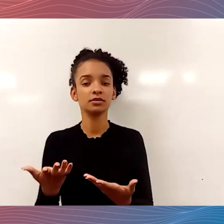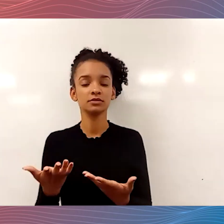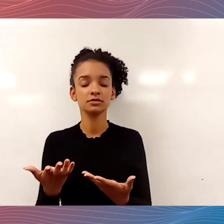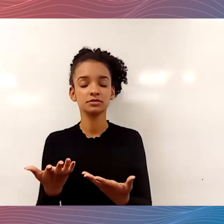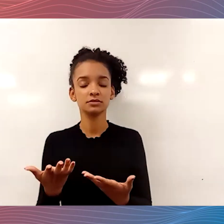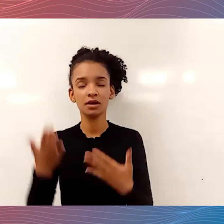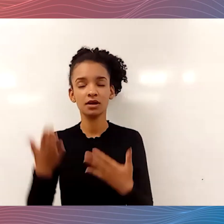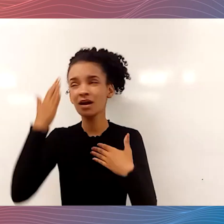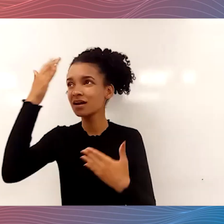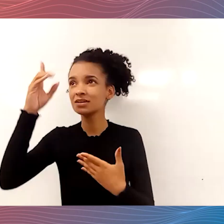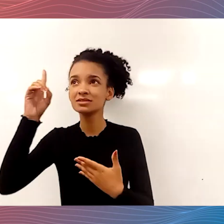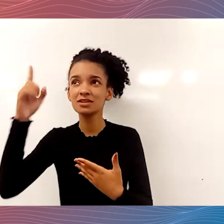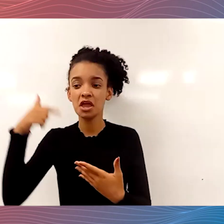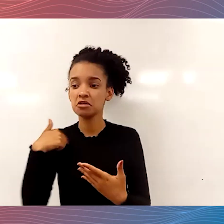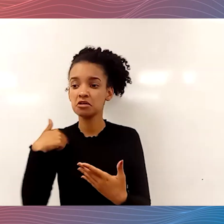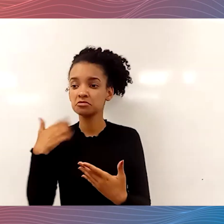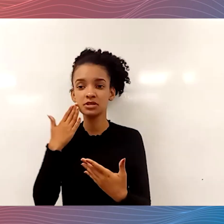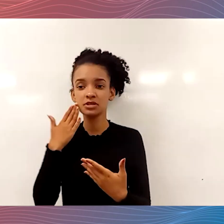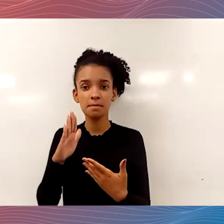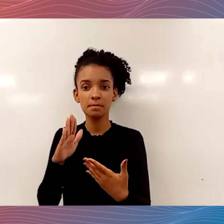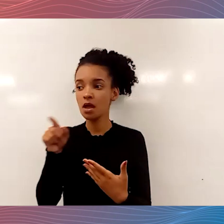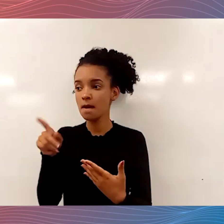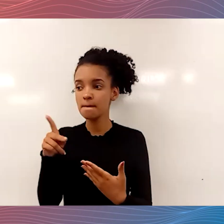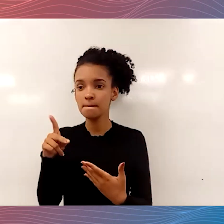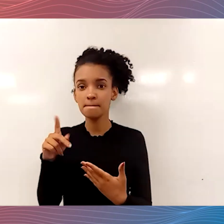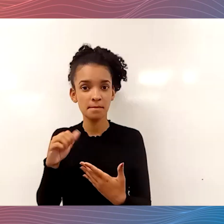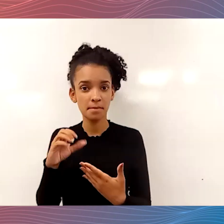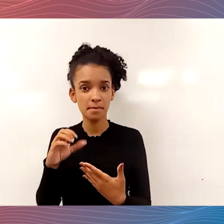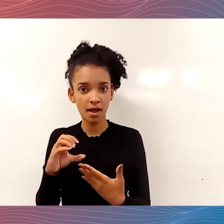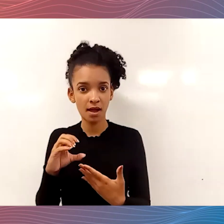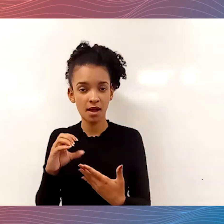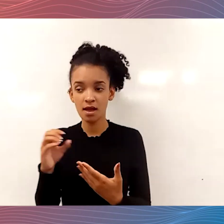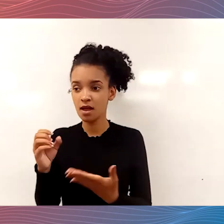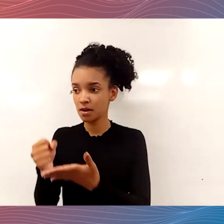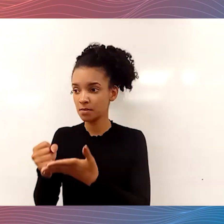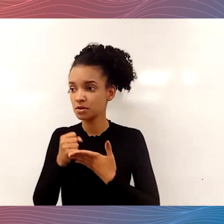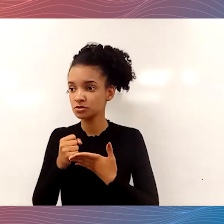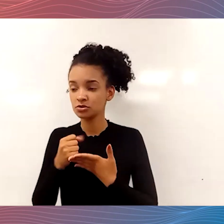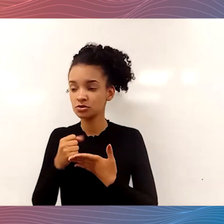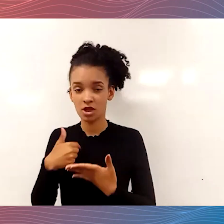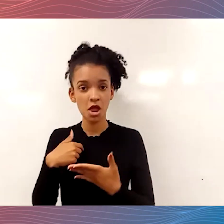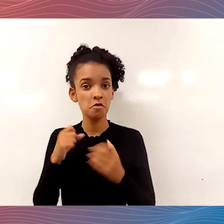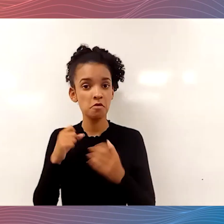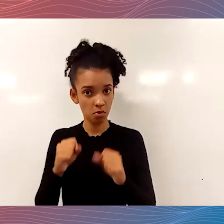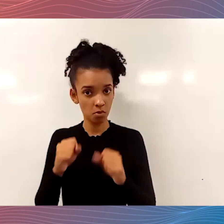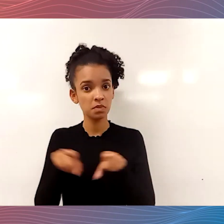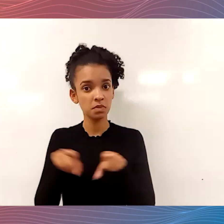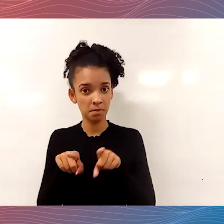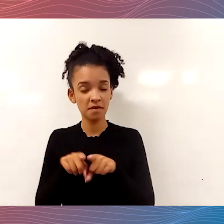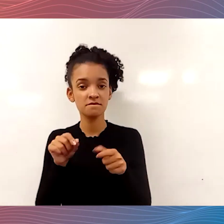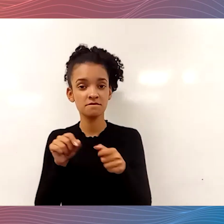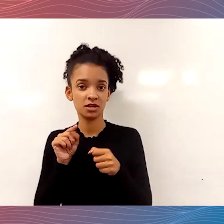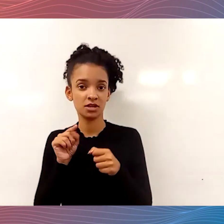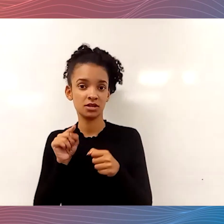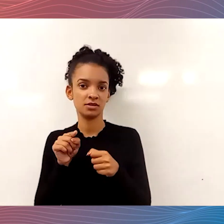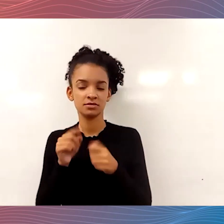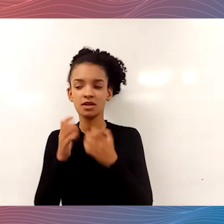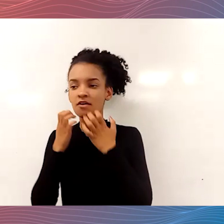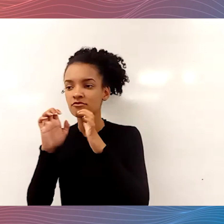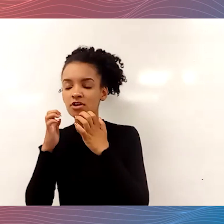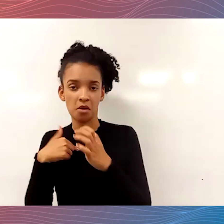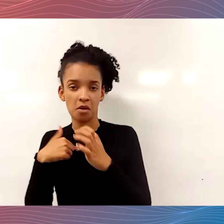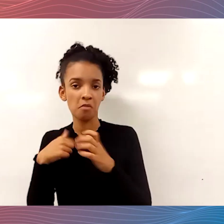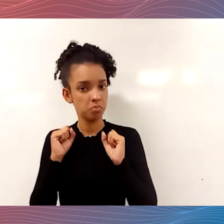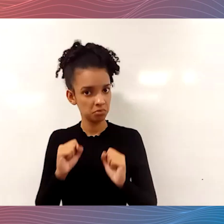O PAC me ajudou também a saber que eu posso pregar o evangelho. né? Então, irmãos,